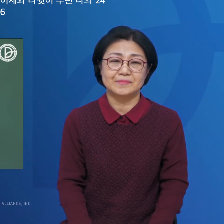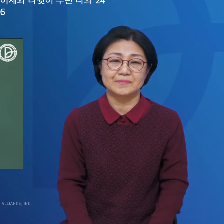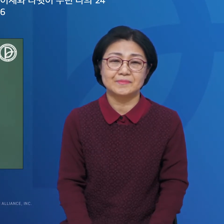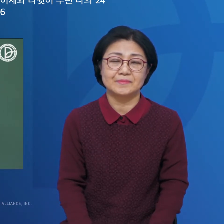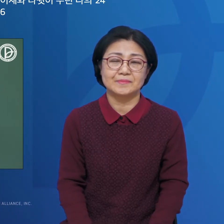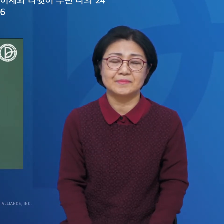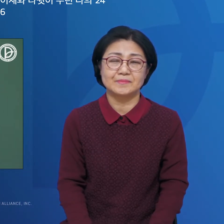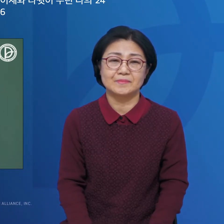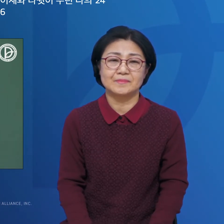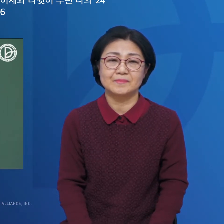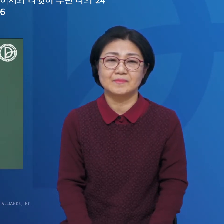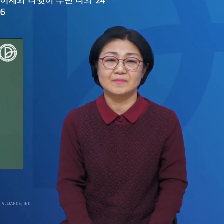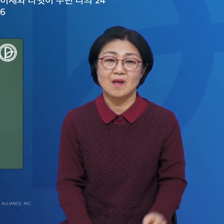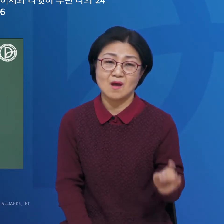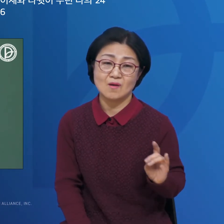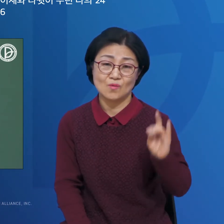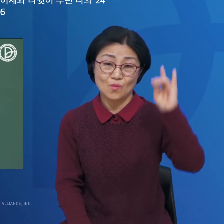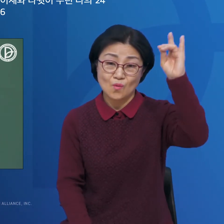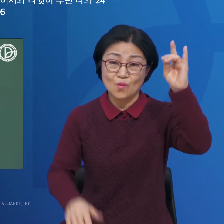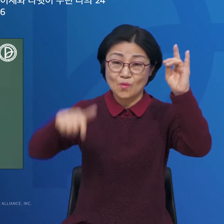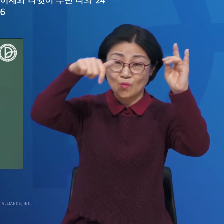골리앗 쳐들어왔을 때도